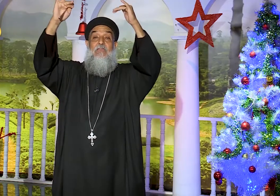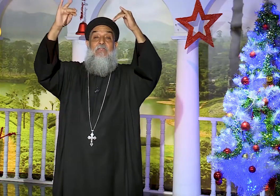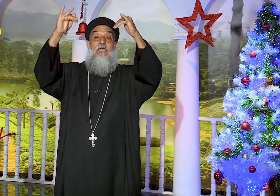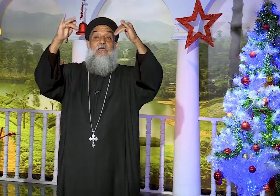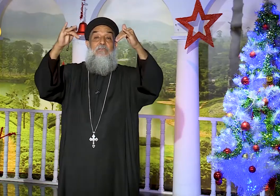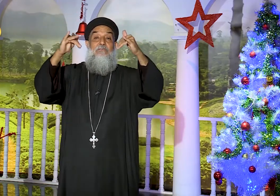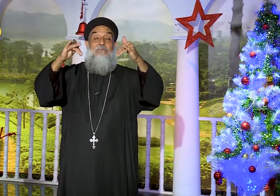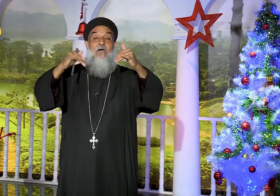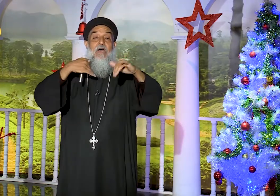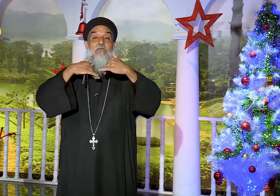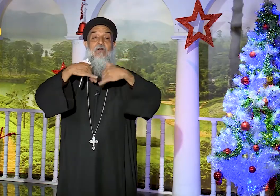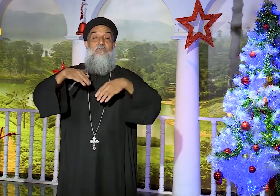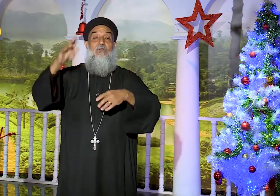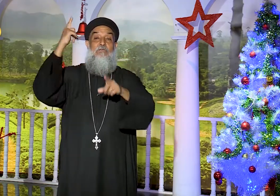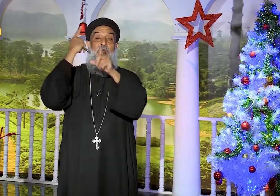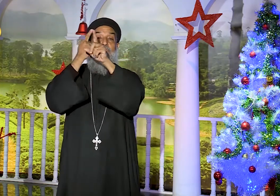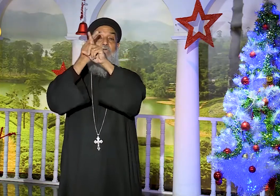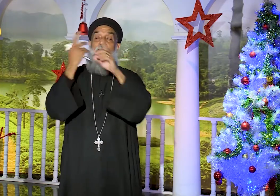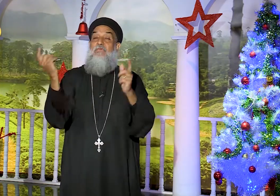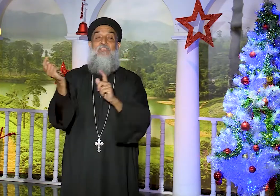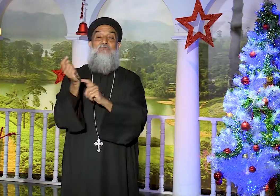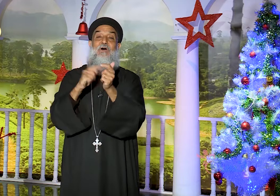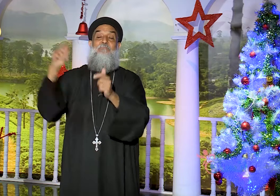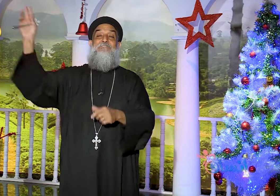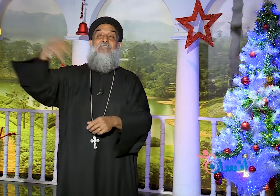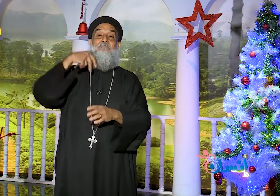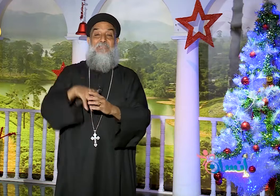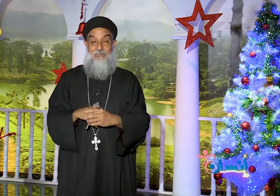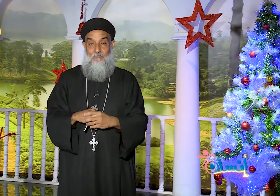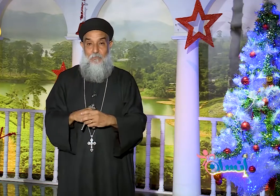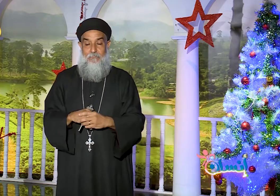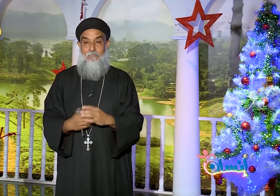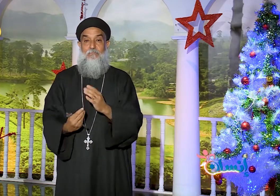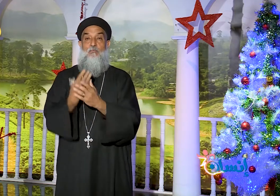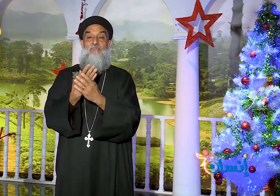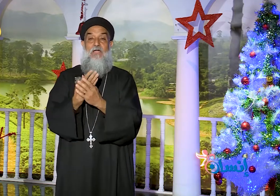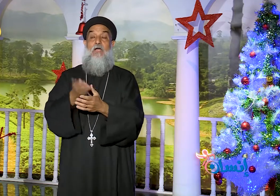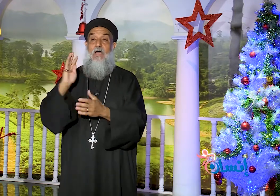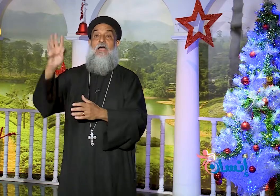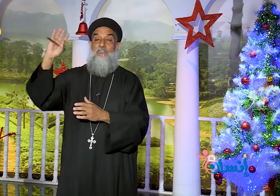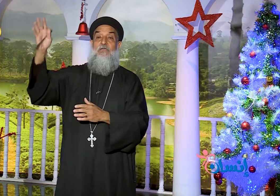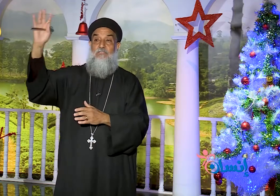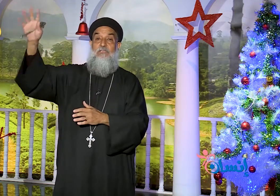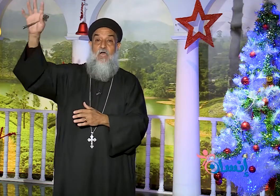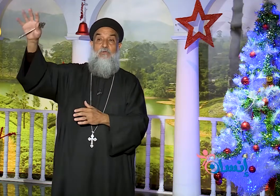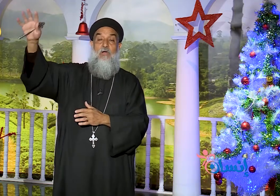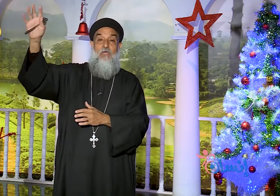للي جاي. هيهيئ الطريق قدام مين؟ يسوع المسيح لما يجي. ومفاجأة، قعد شوية كتير قوي قوي قوي